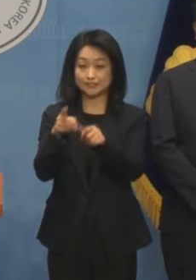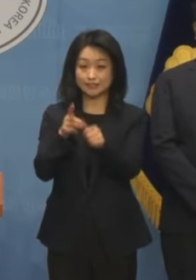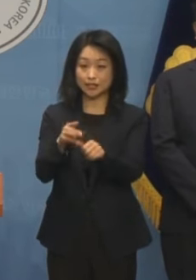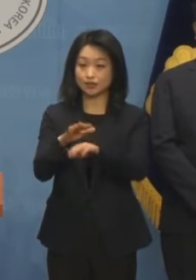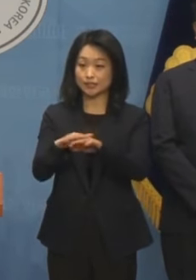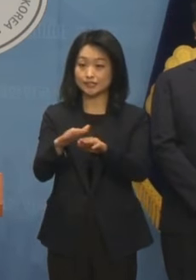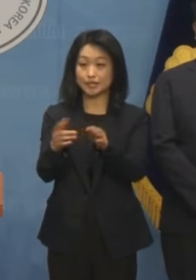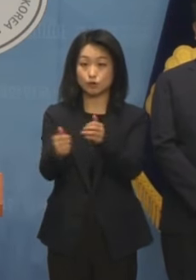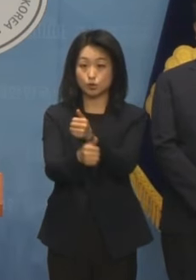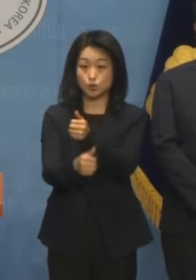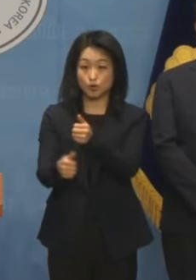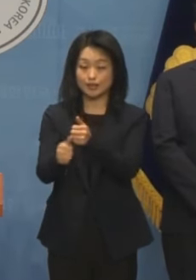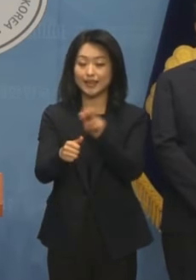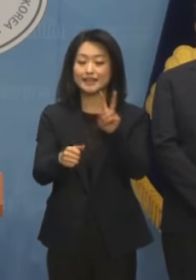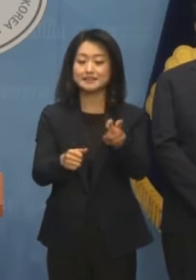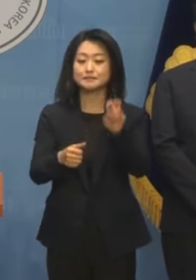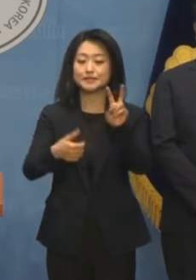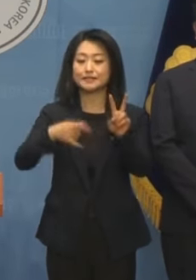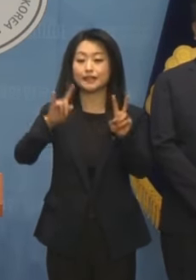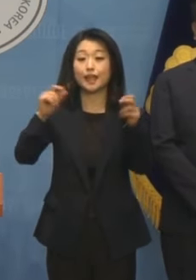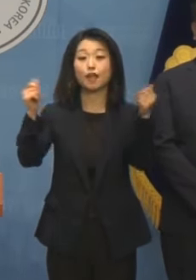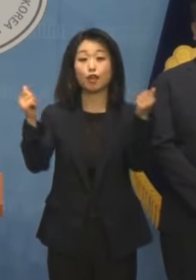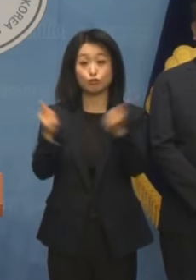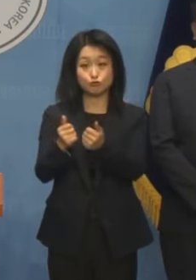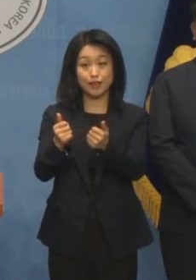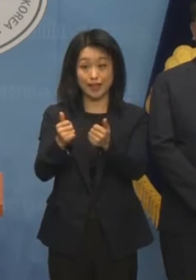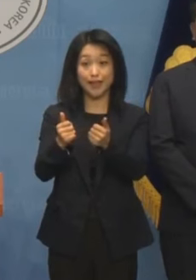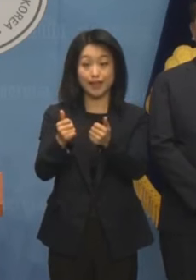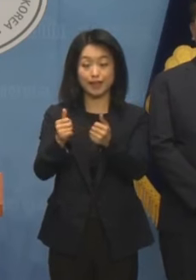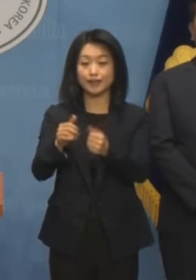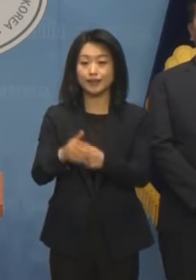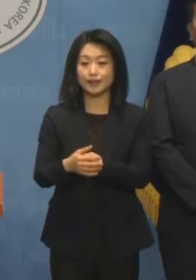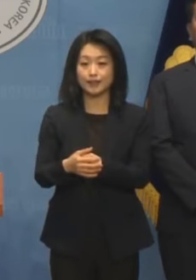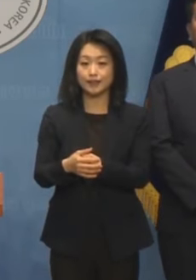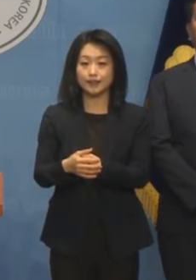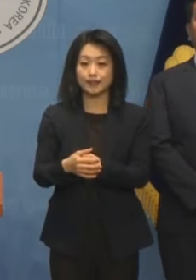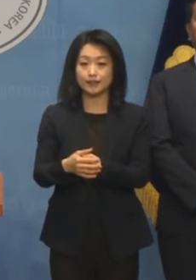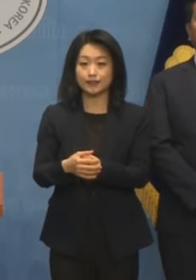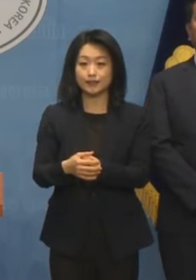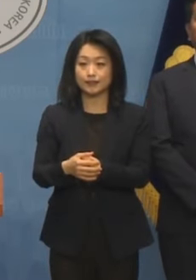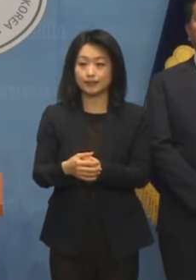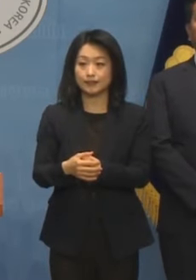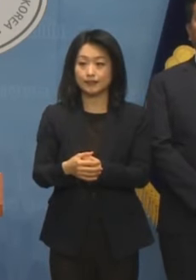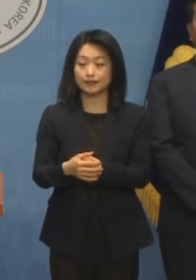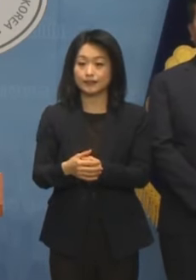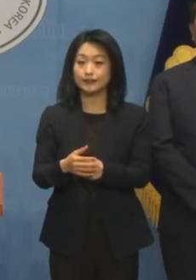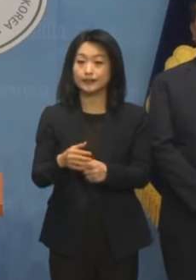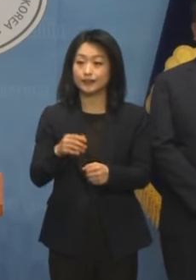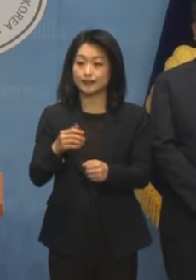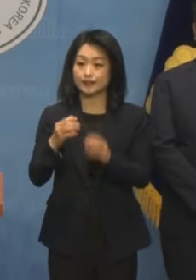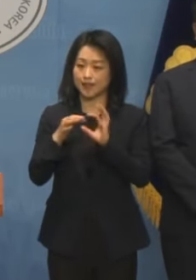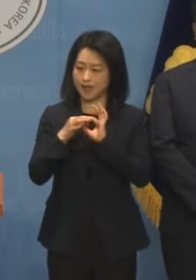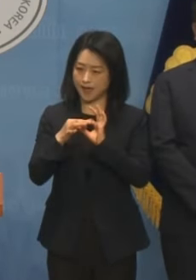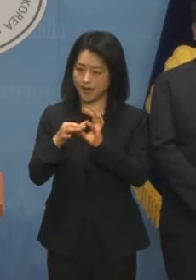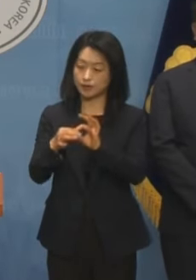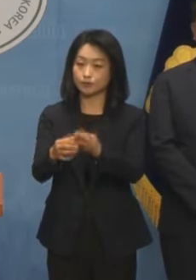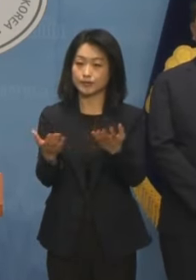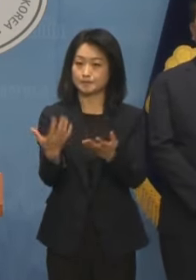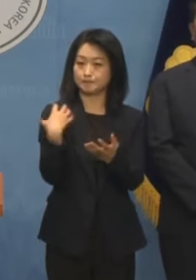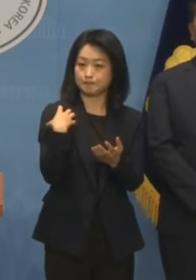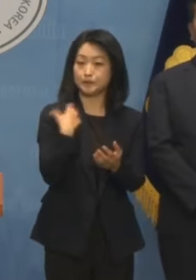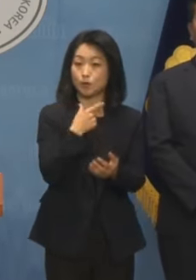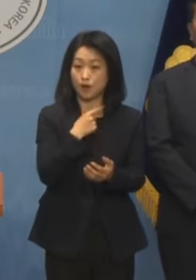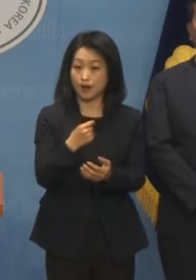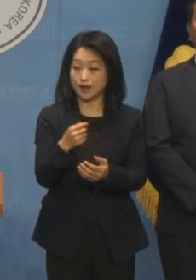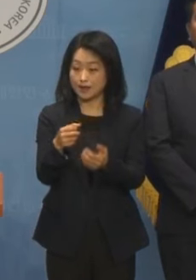정치테러대책위원회는 22대 국회에도 이러한 미진한 부분에 대해서 그리고 전대미문의 야당